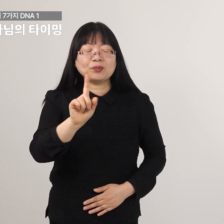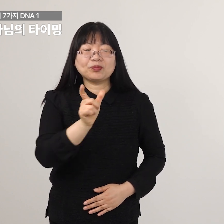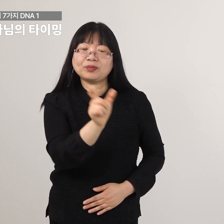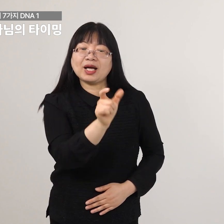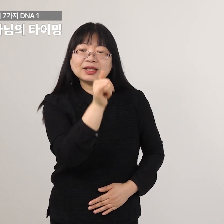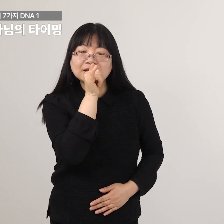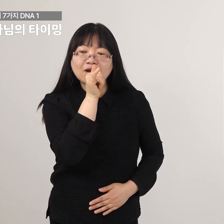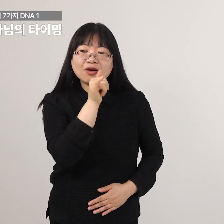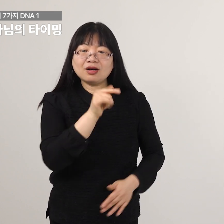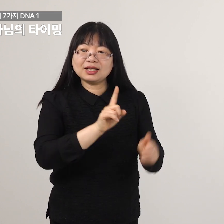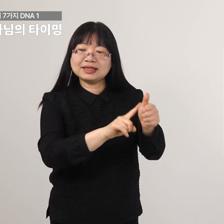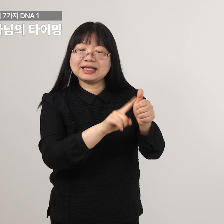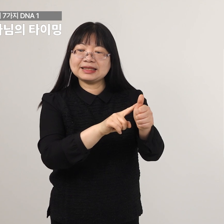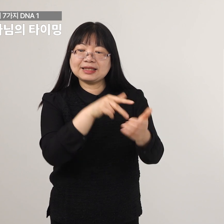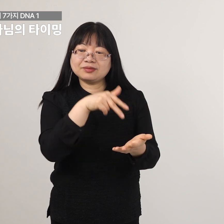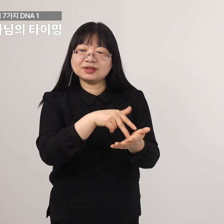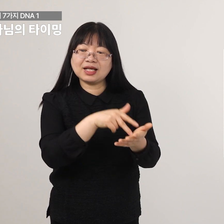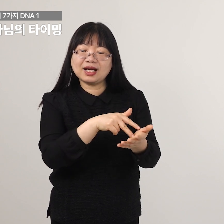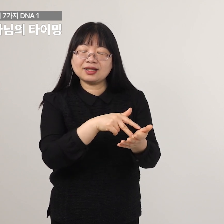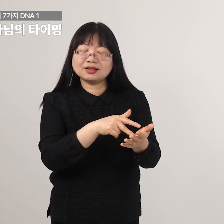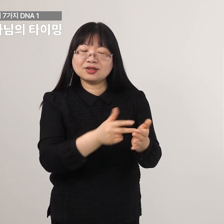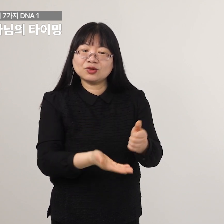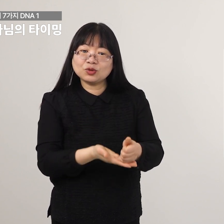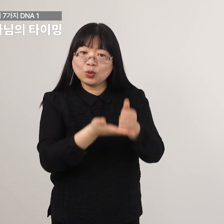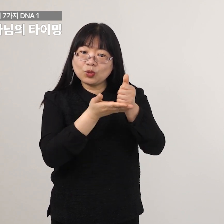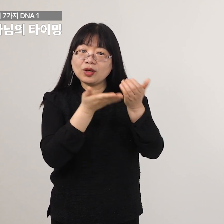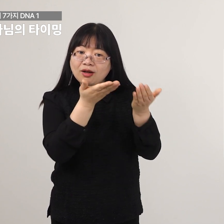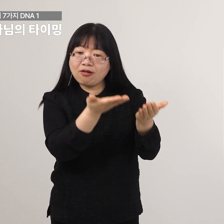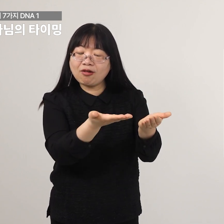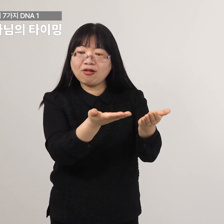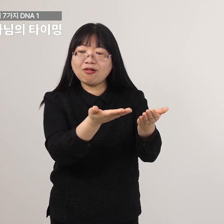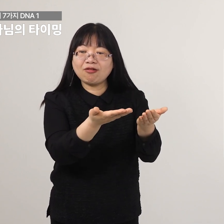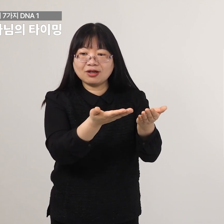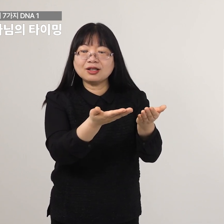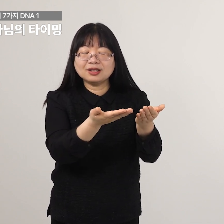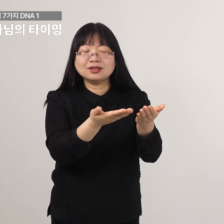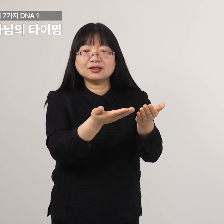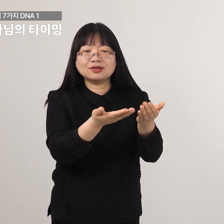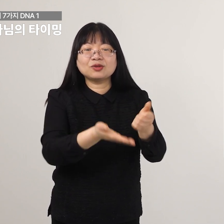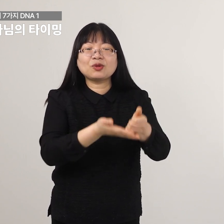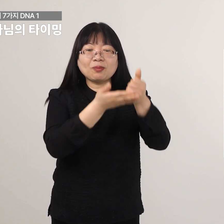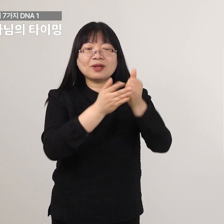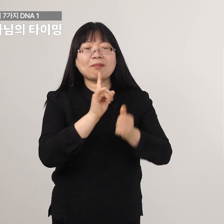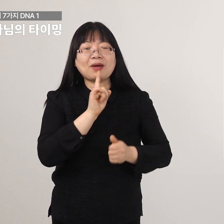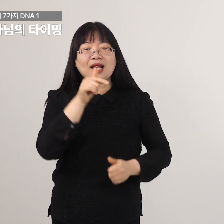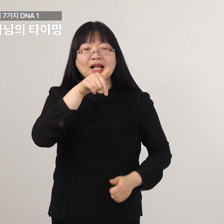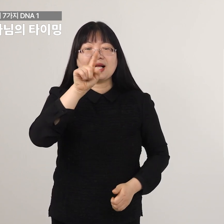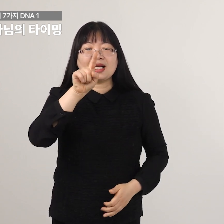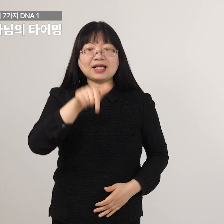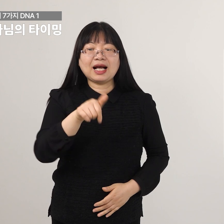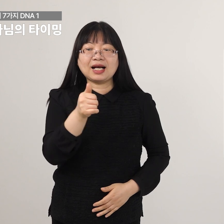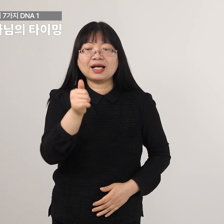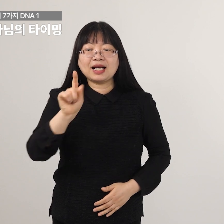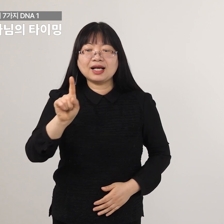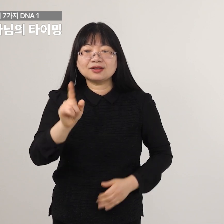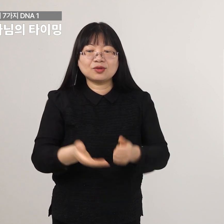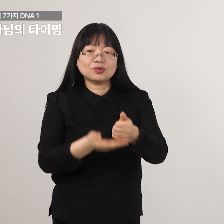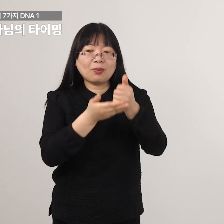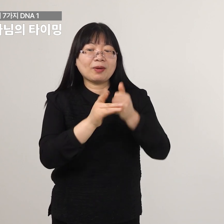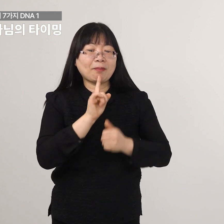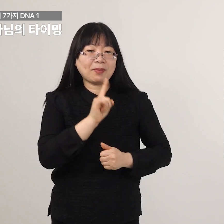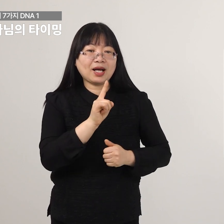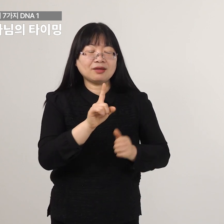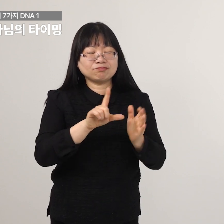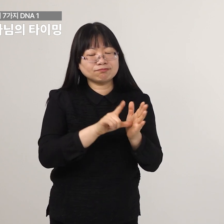입장과 신분을 존중해서 붙이는 경어죠. 가카요. 근데 세월이